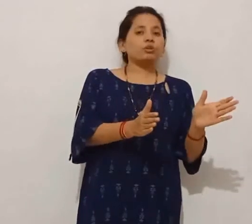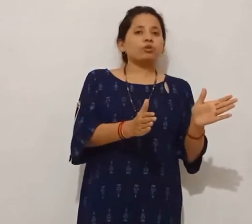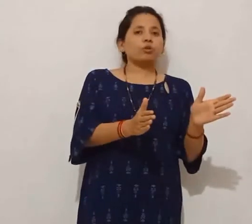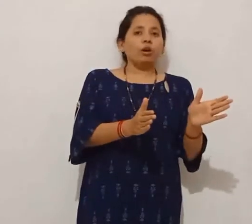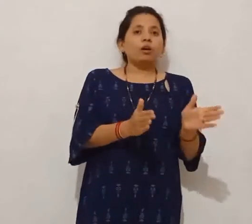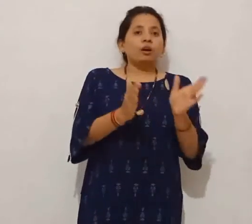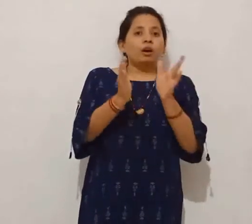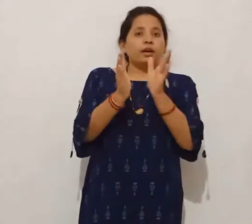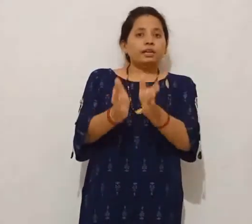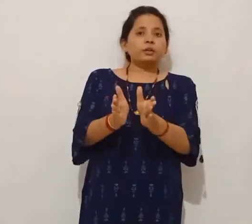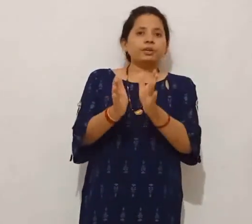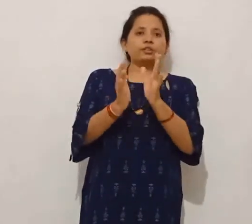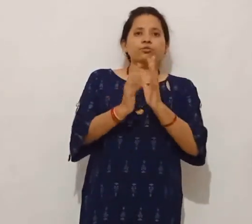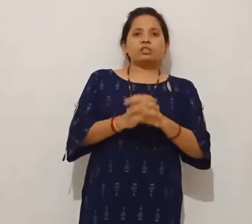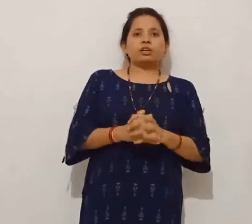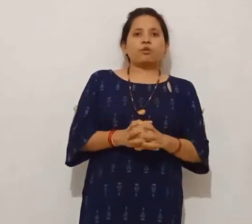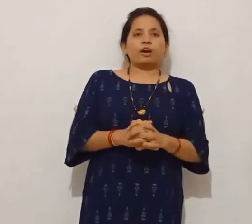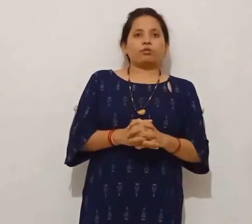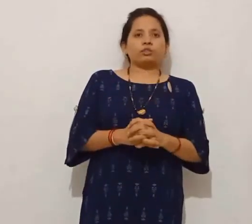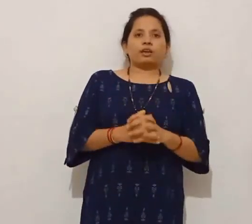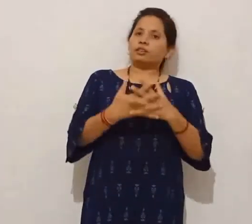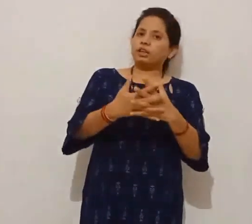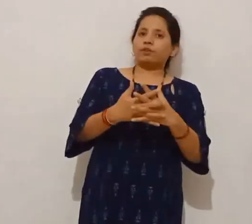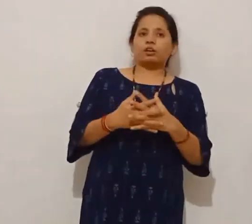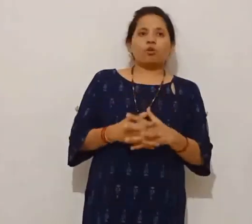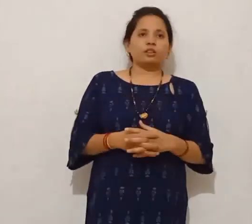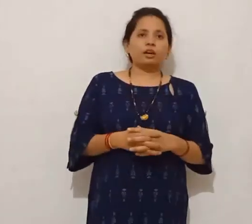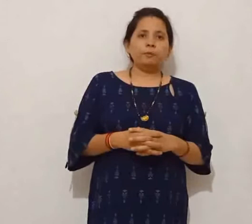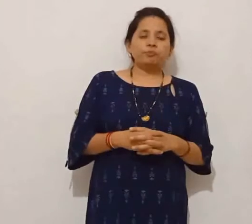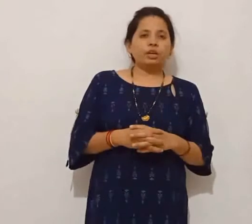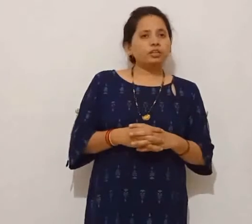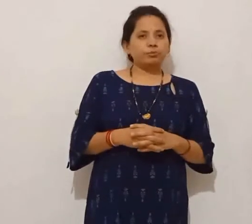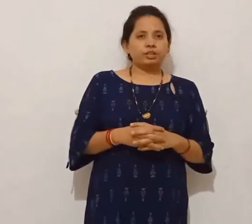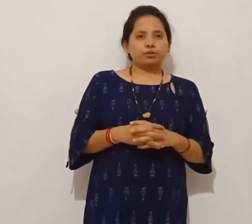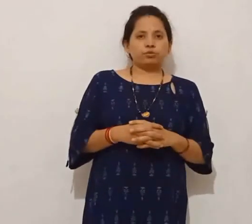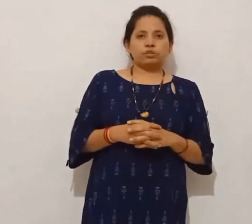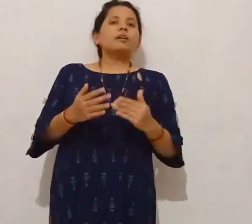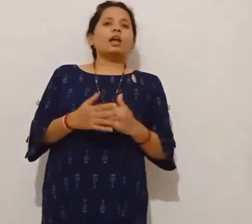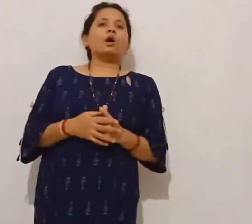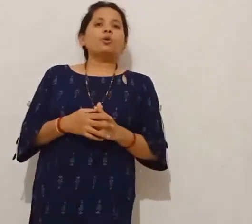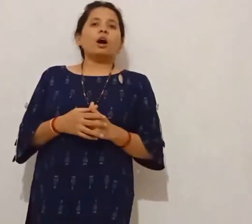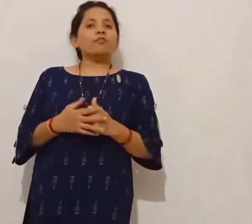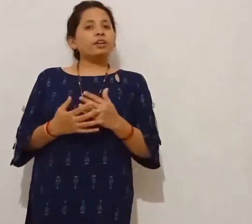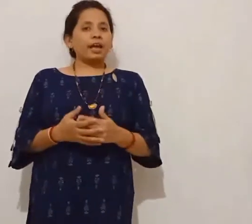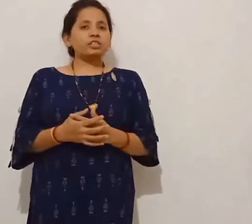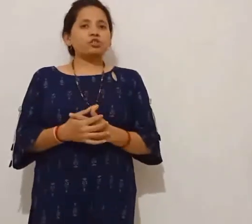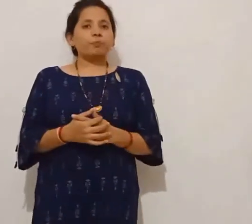को इंटरमीडिएट गुड्स का रिक्वायर होता है. दैट वी कैन कॉल द इंटरमीडिएट गुड्स. नाउ आवर नेक्स्ट टॉपिक